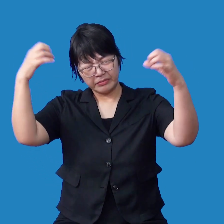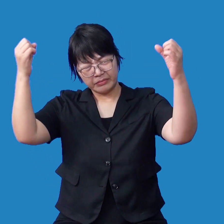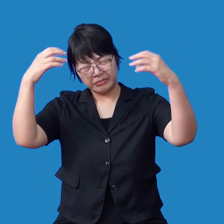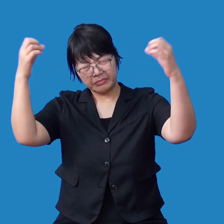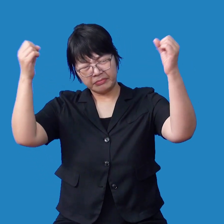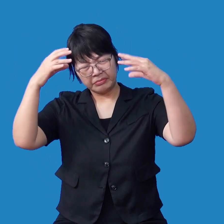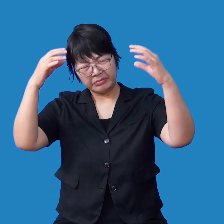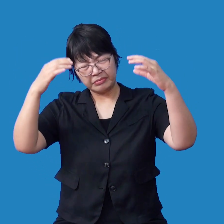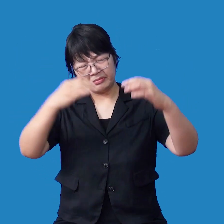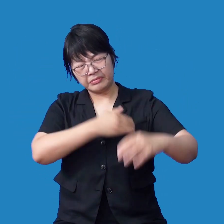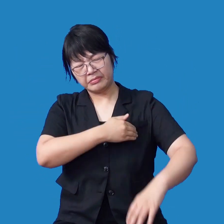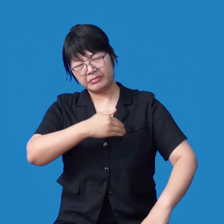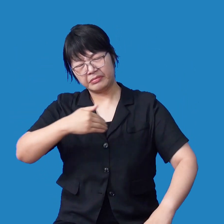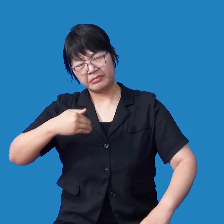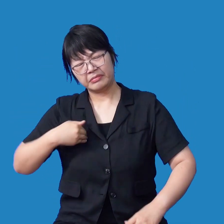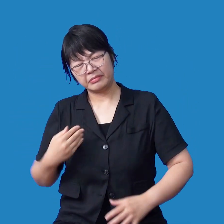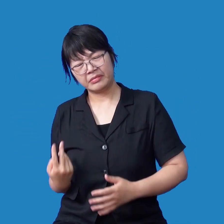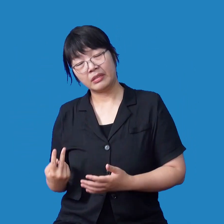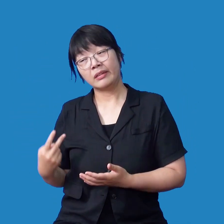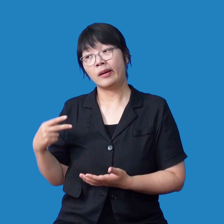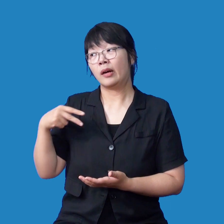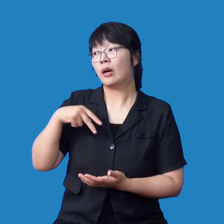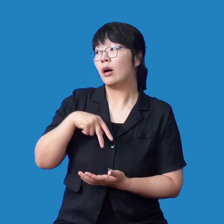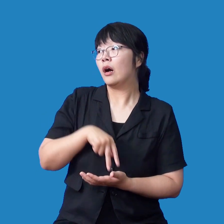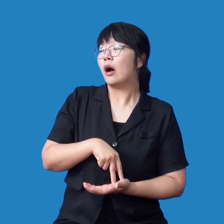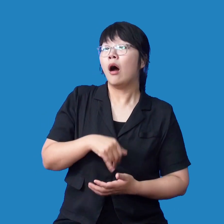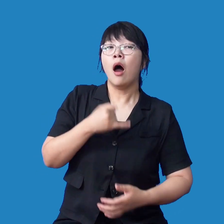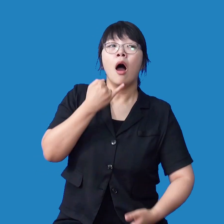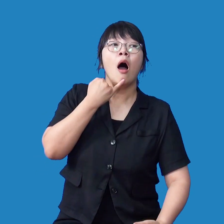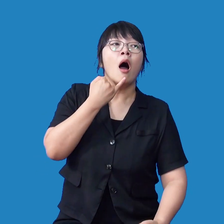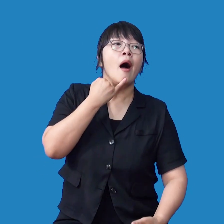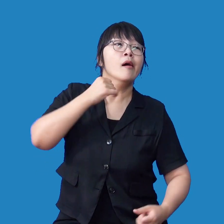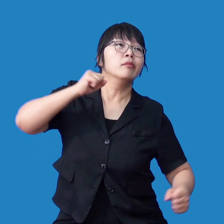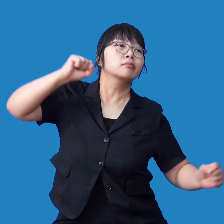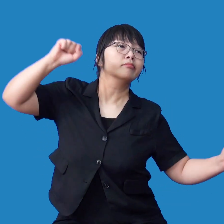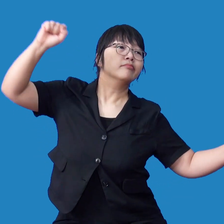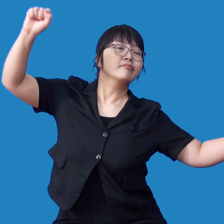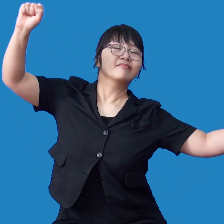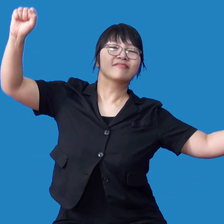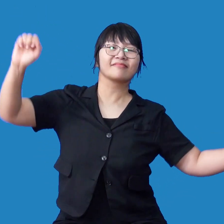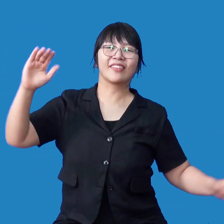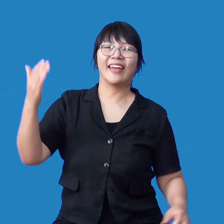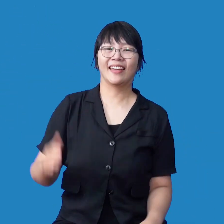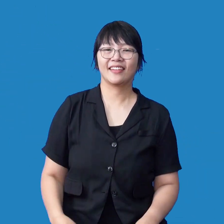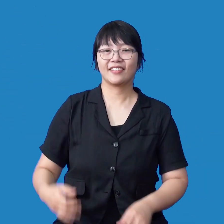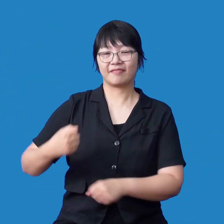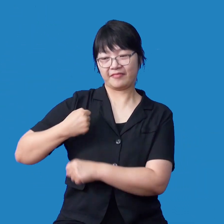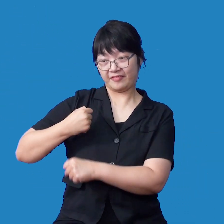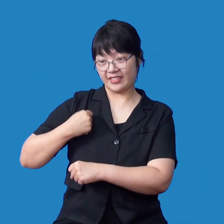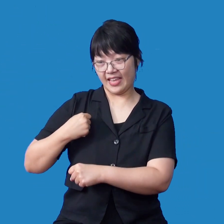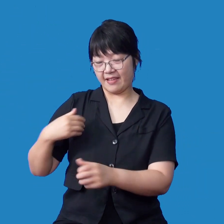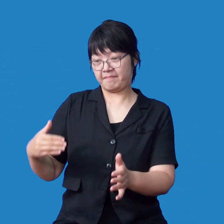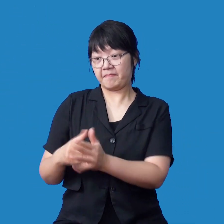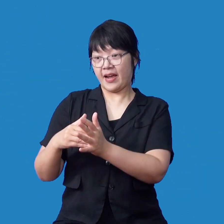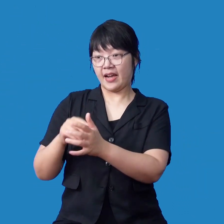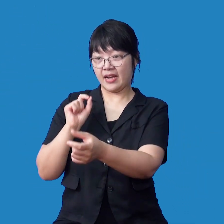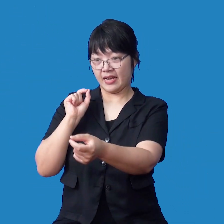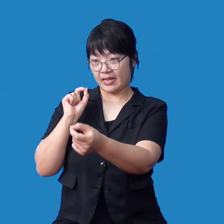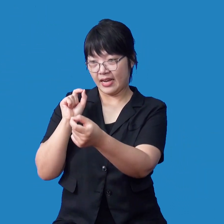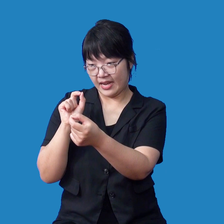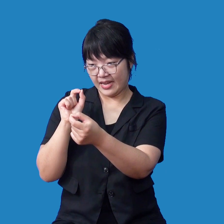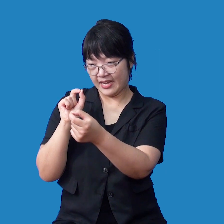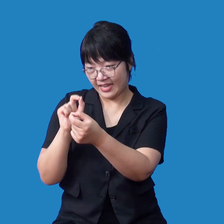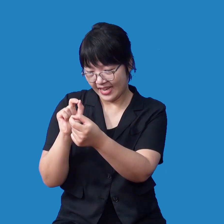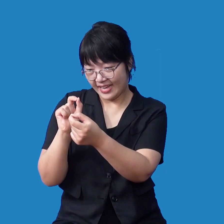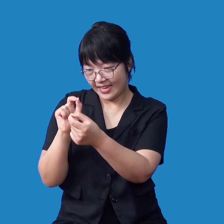생기고 그것이 위로가 되고 그것이 특권이 되죠. 제대가 가까워서 이제 일병, 이병,